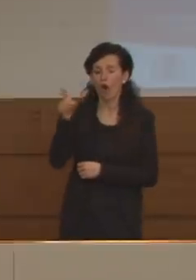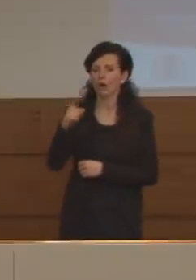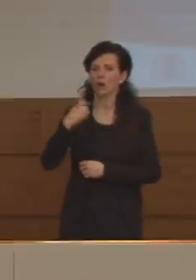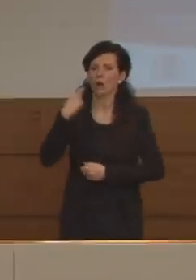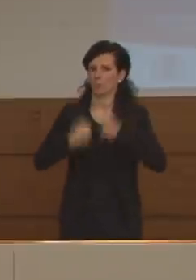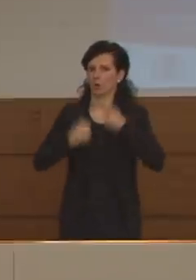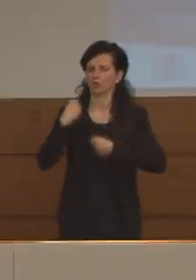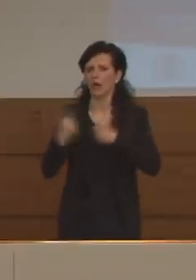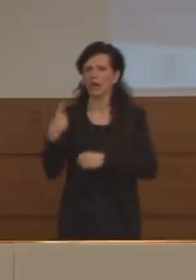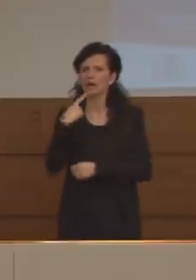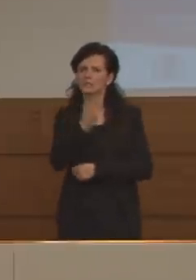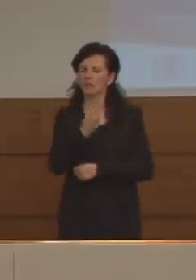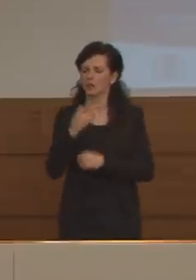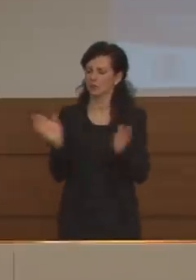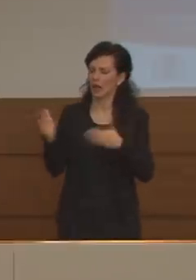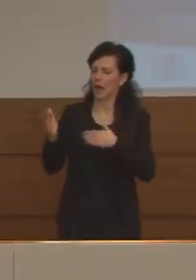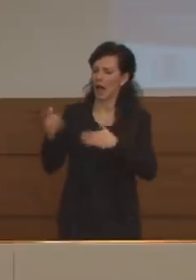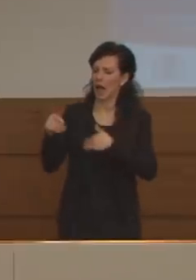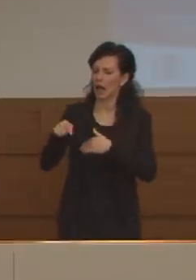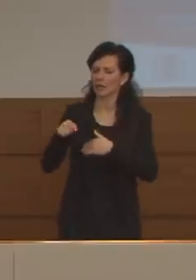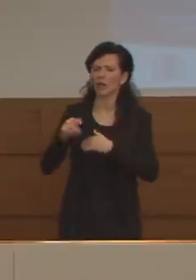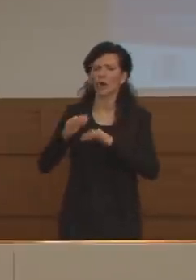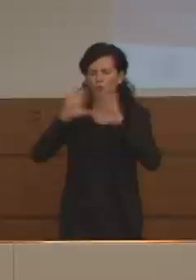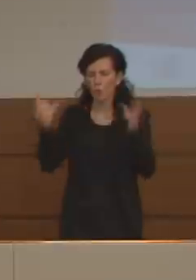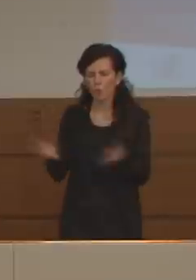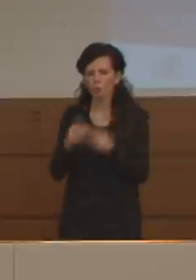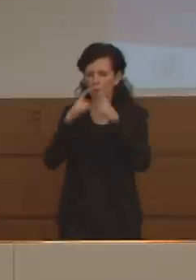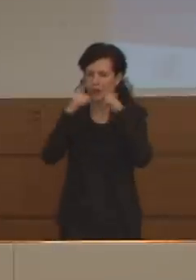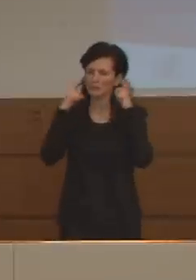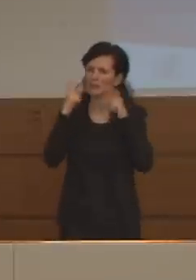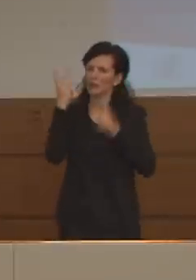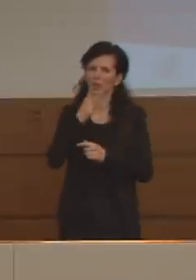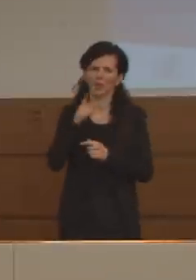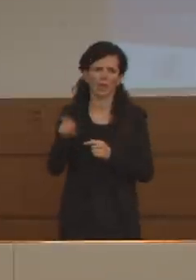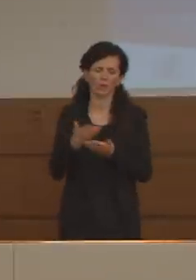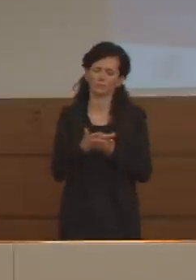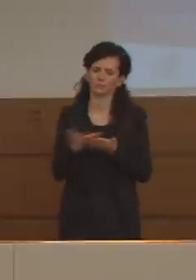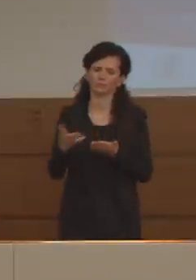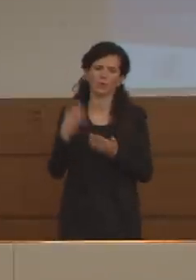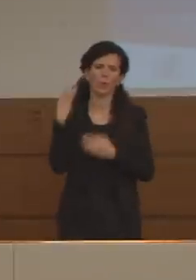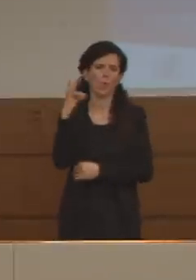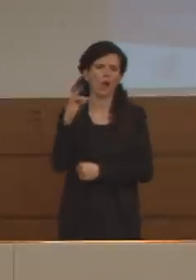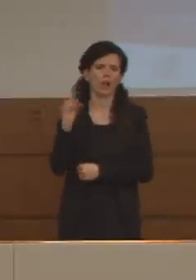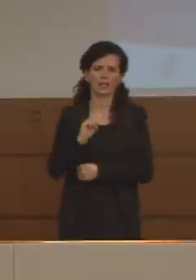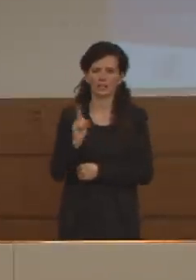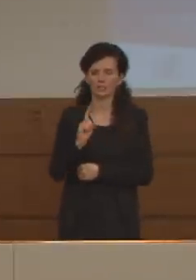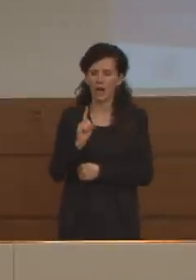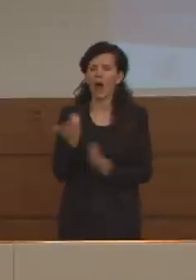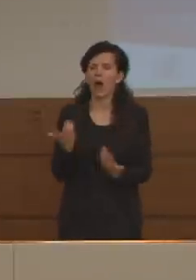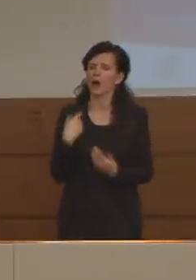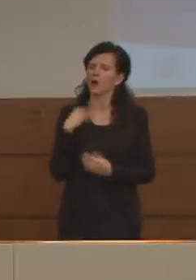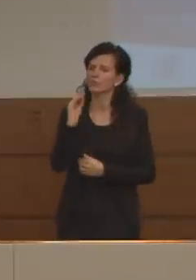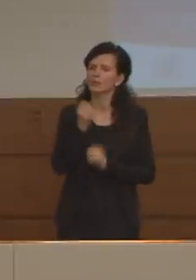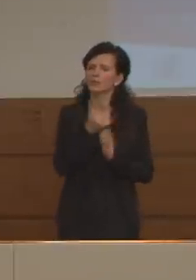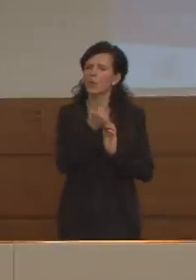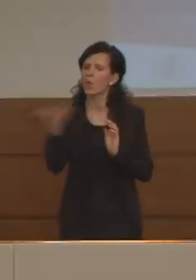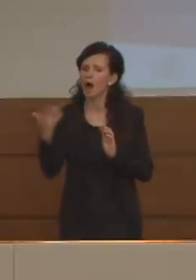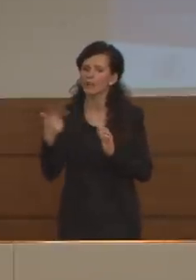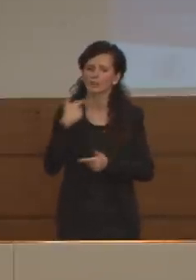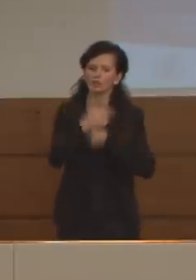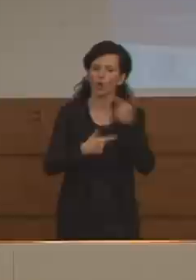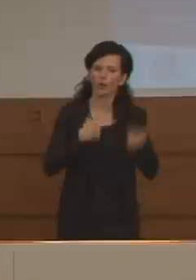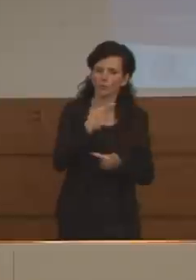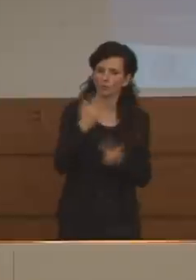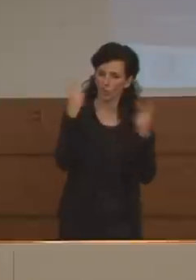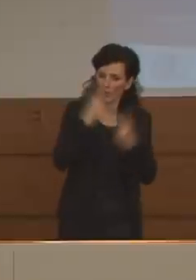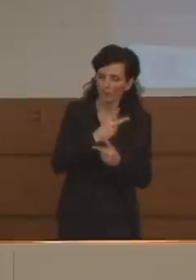carichi che vengono dalla dalla cina sono scadenti colosa per intanto come li state valutando quante sono quelle donate quante sono quelle che invece